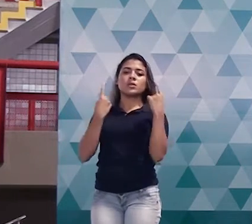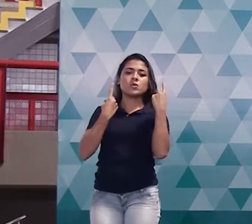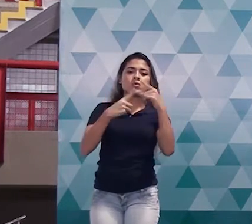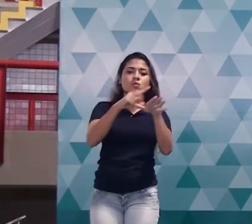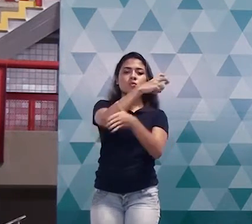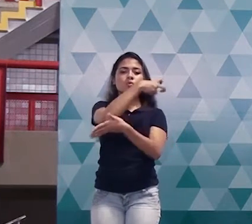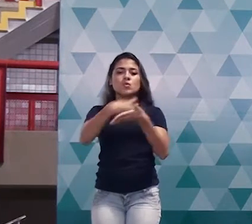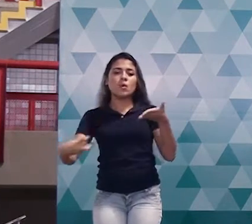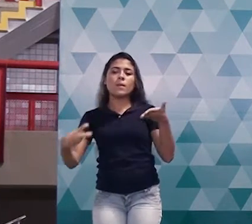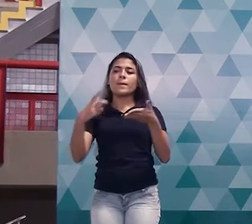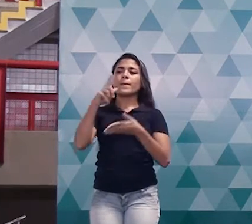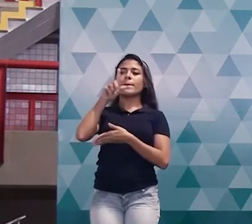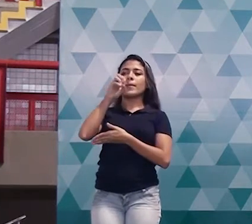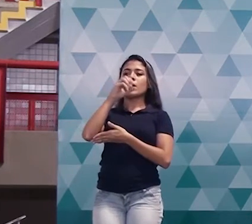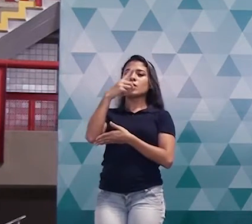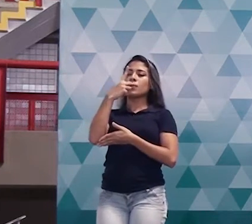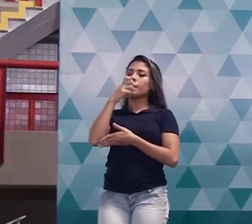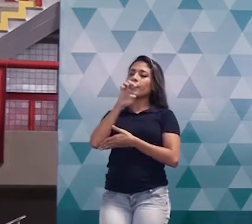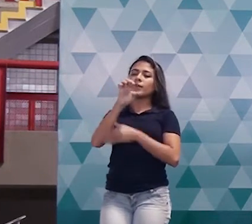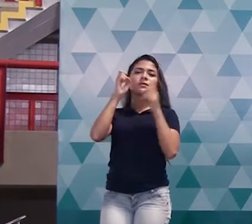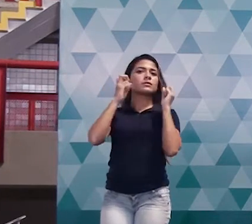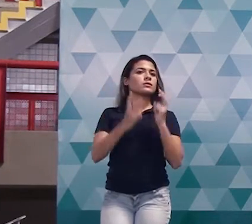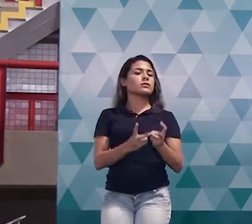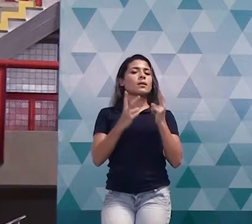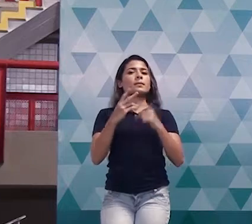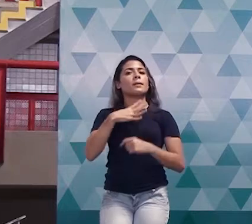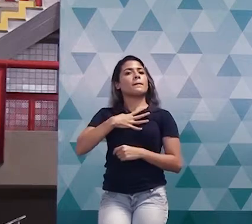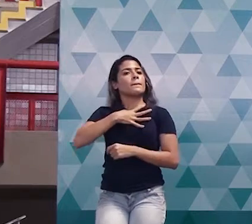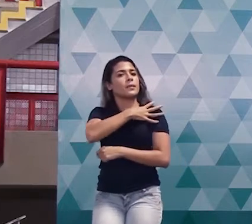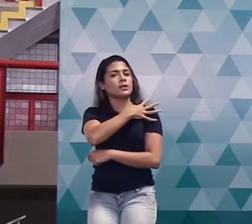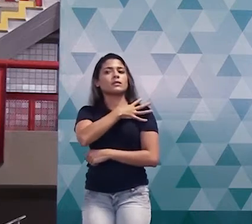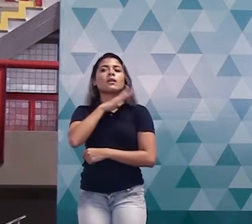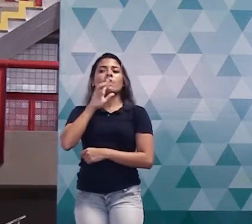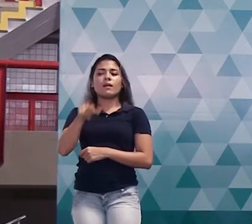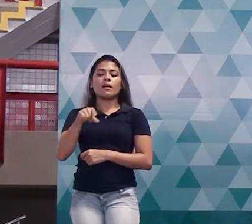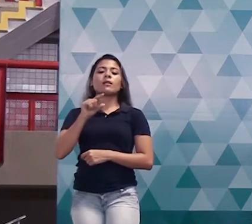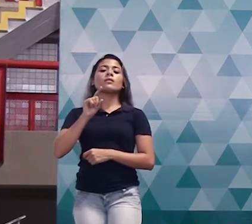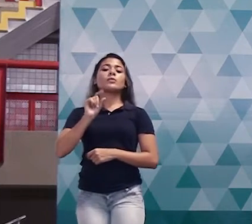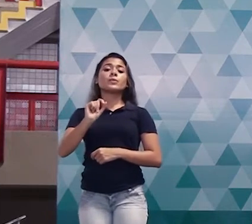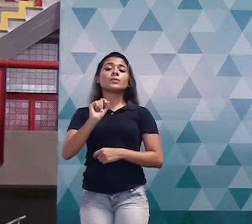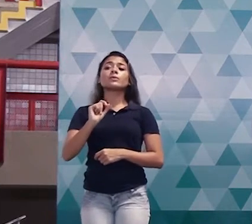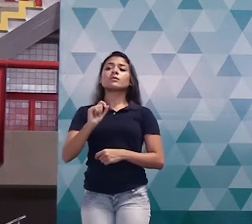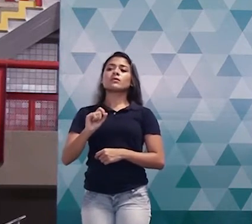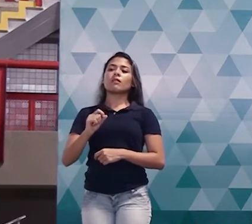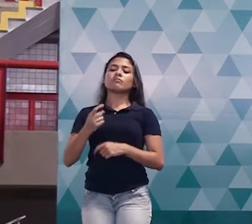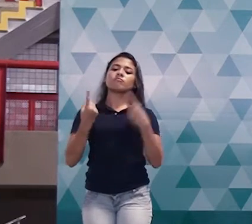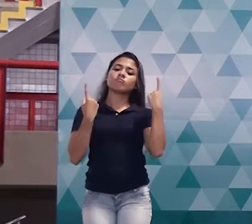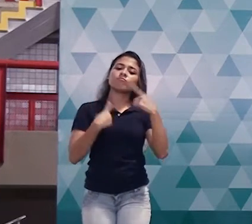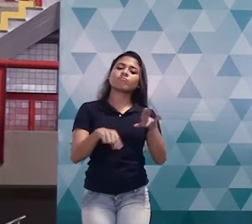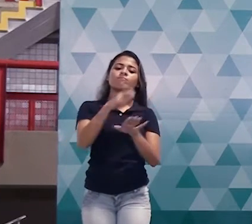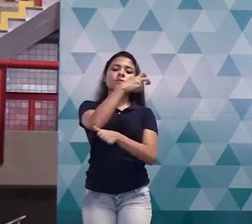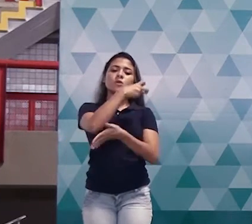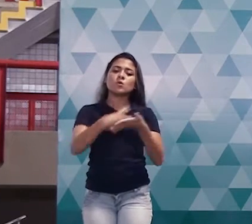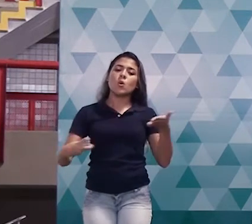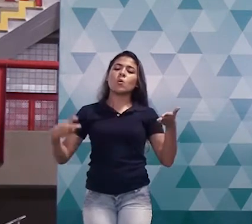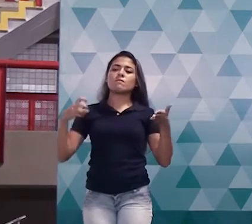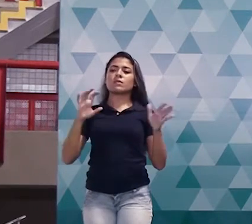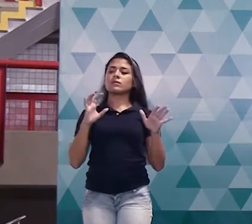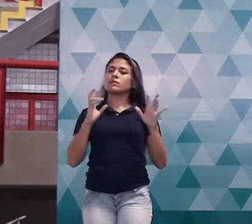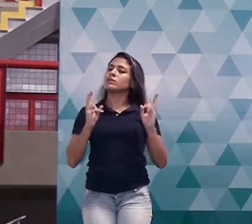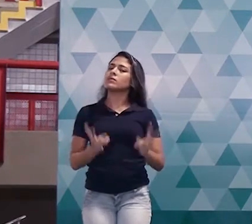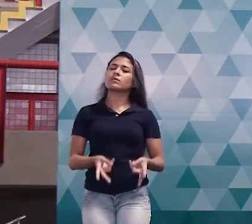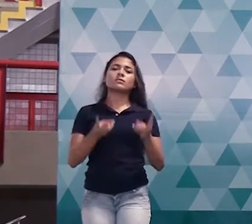foi um golpe. Durante os governos militares, né, ali do Deodoro da Fonseca, do Floriano Peixoto, nós tivemos estado de sítio